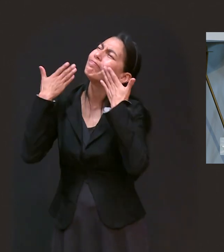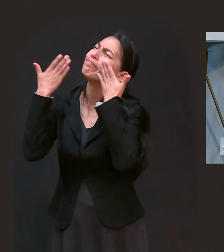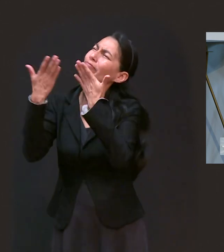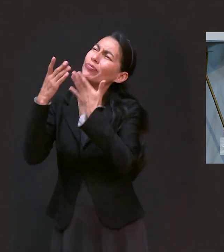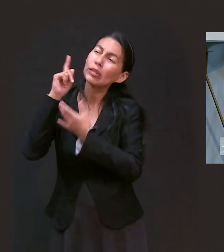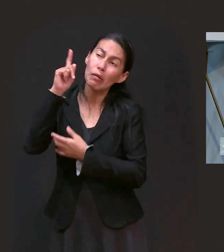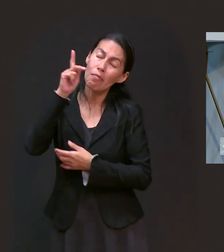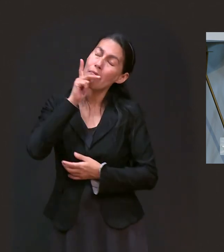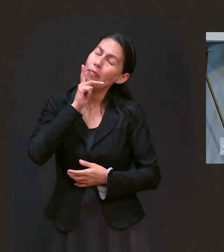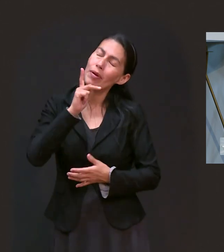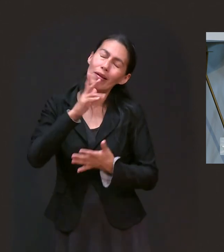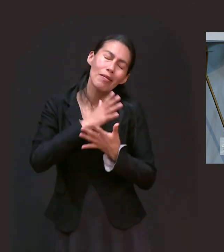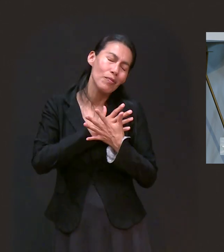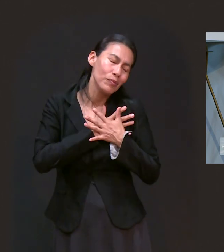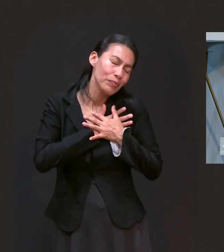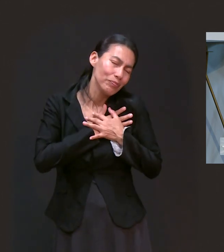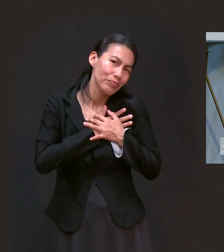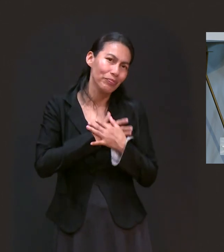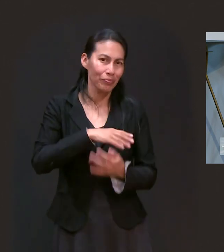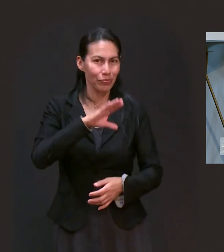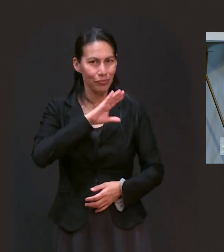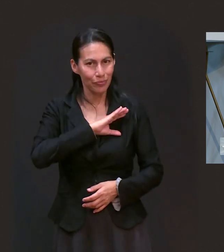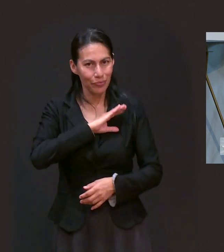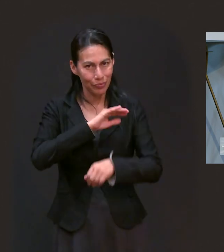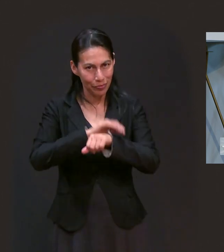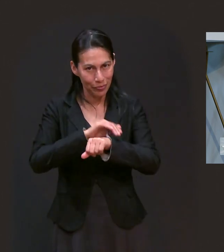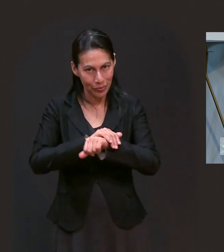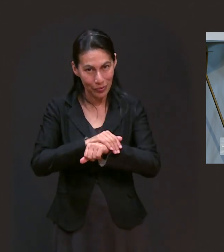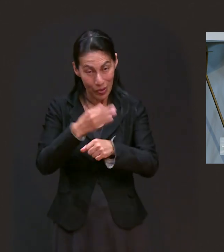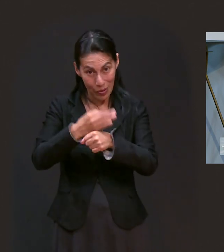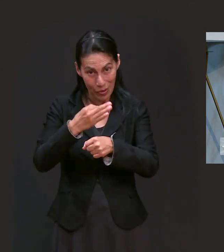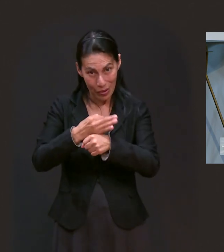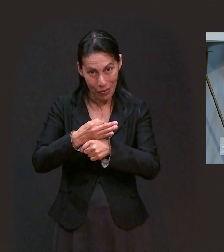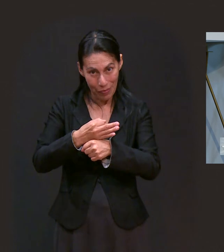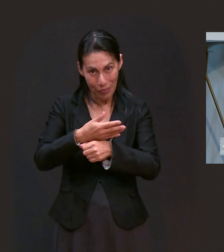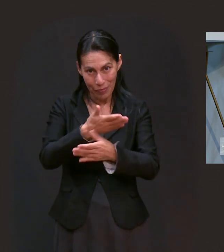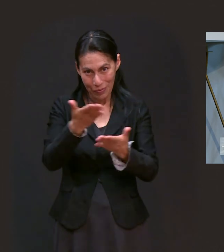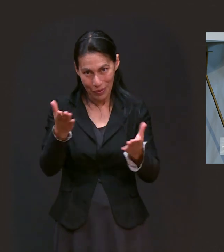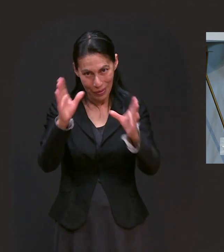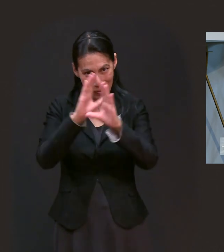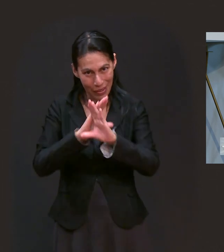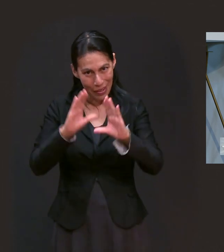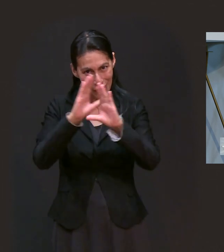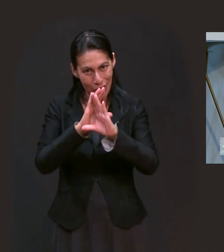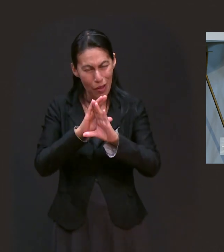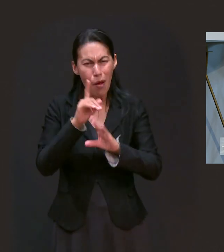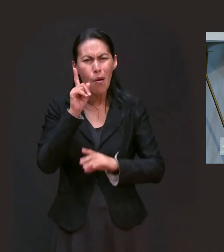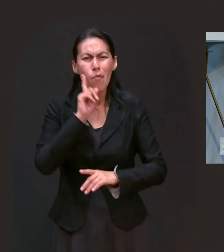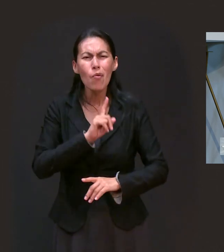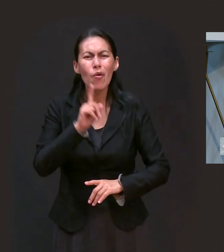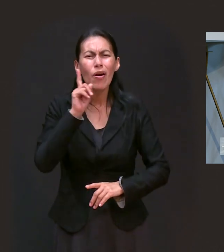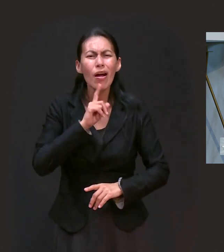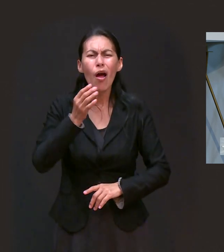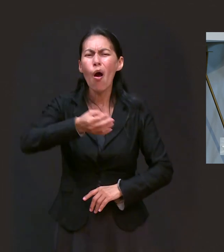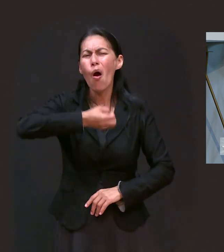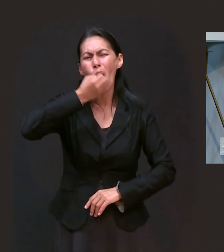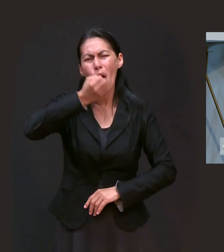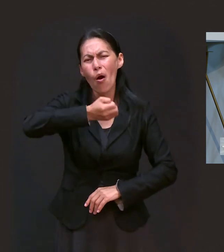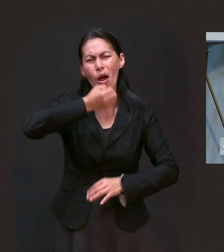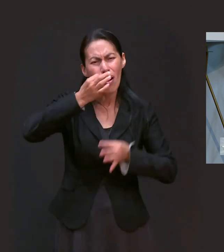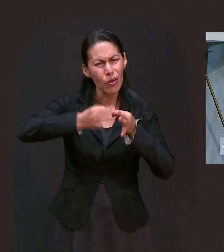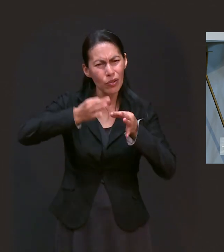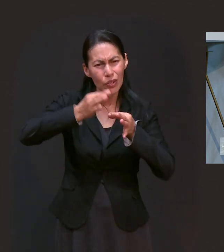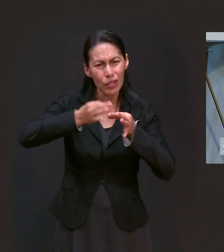confiamos nuestro padre amoroso queridos mientras escuchamos a el canto de las